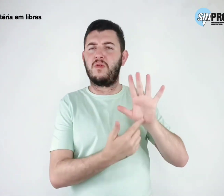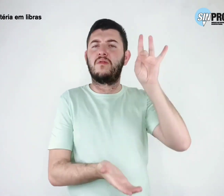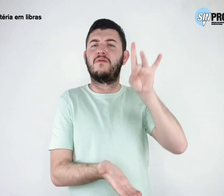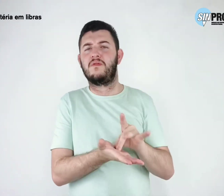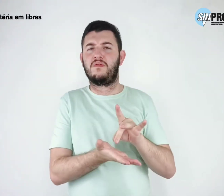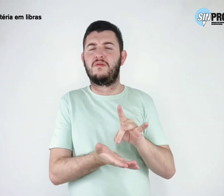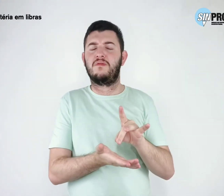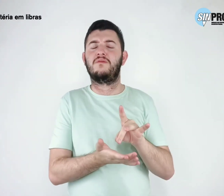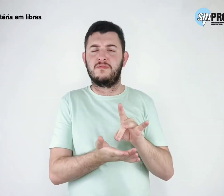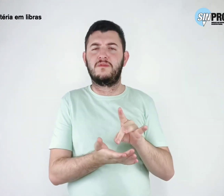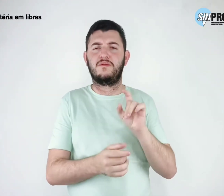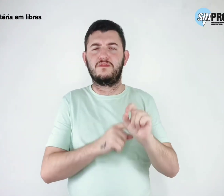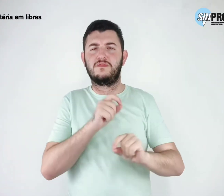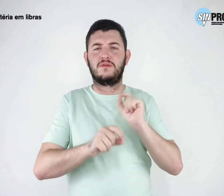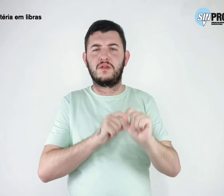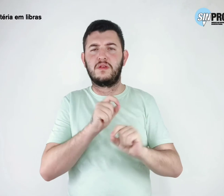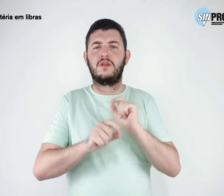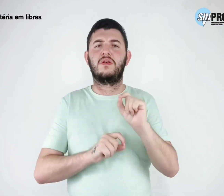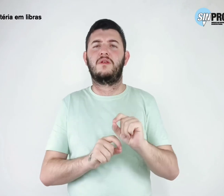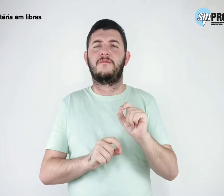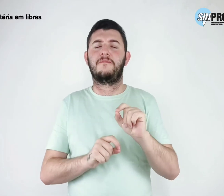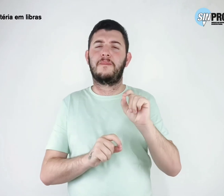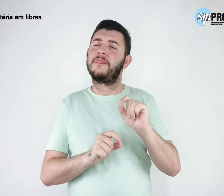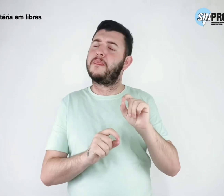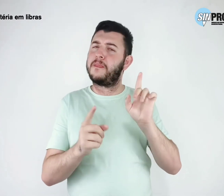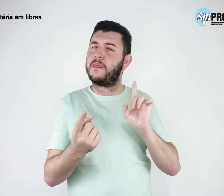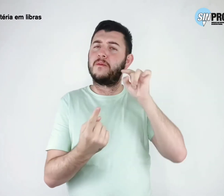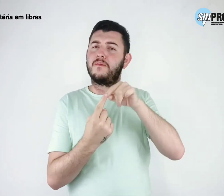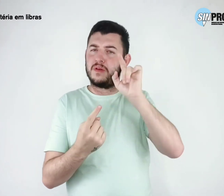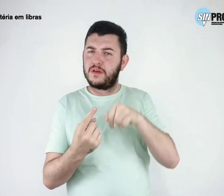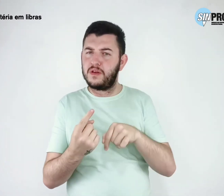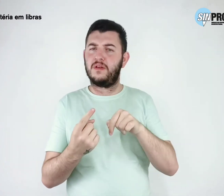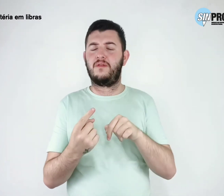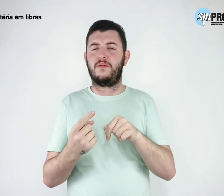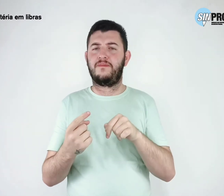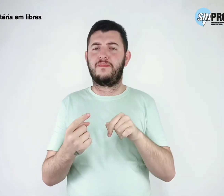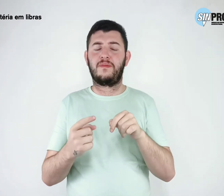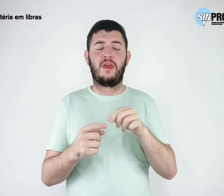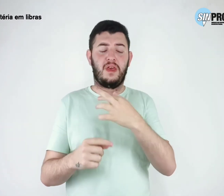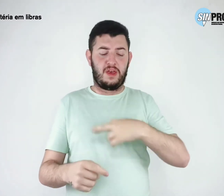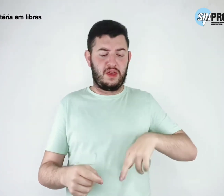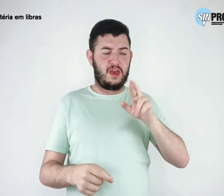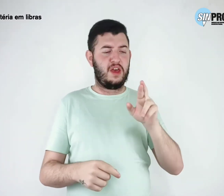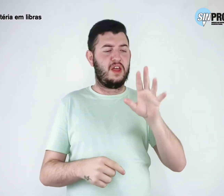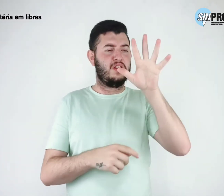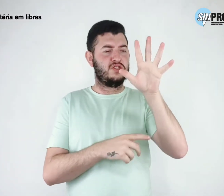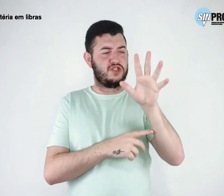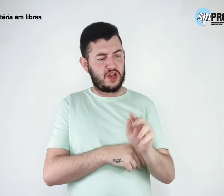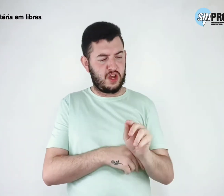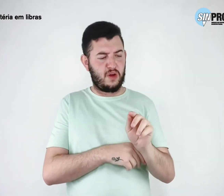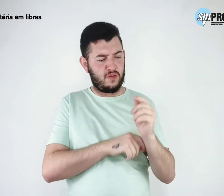e deliberado intuito de associar as religiões afrotradicionais a